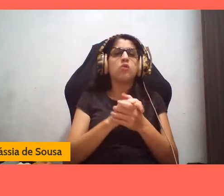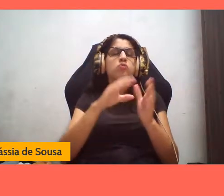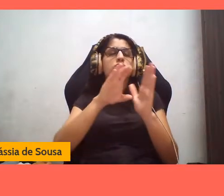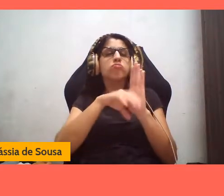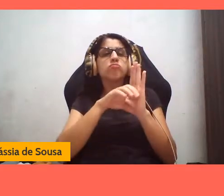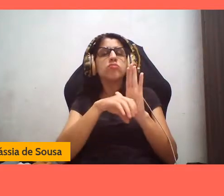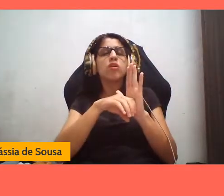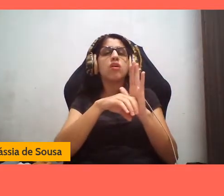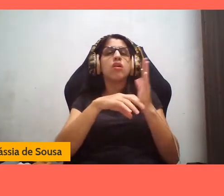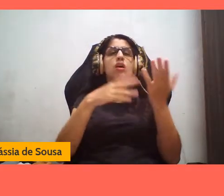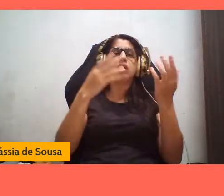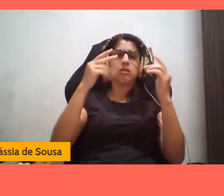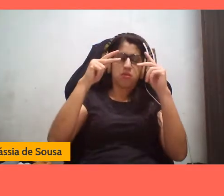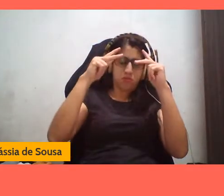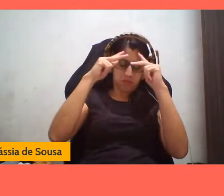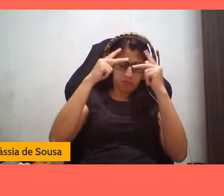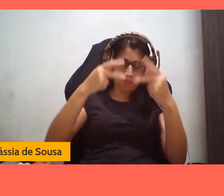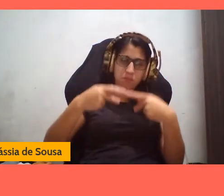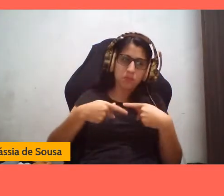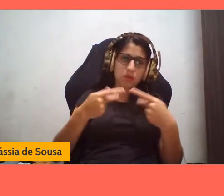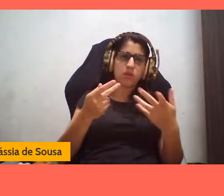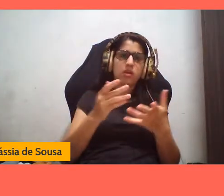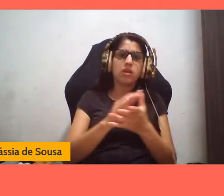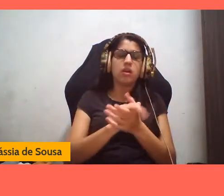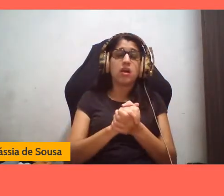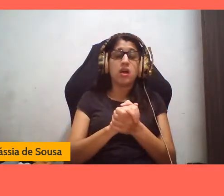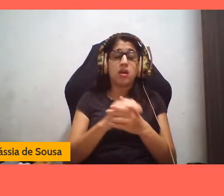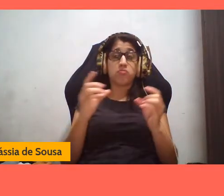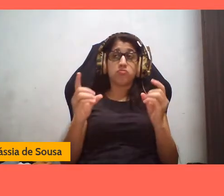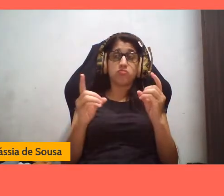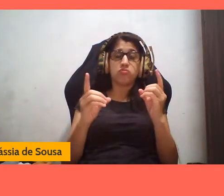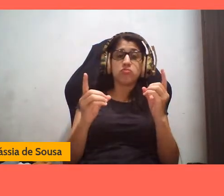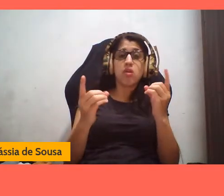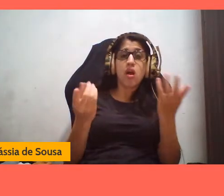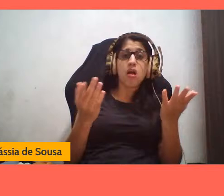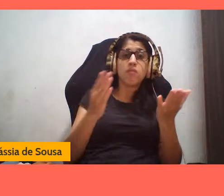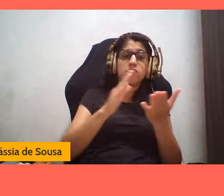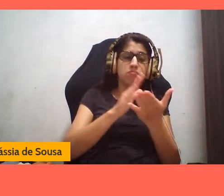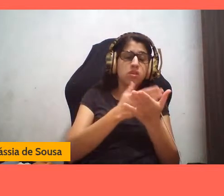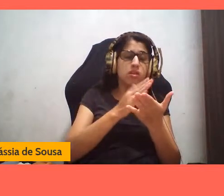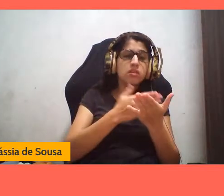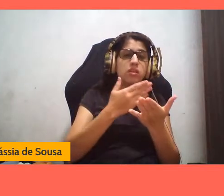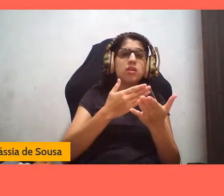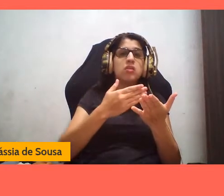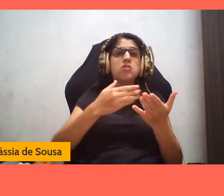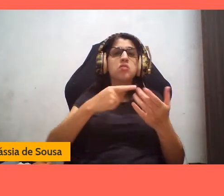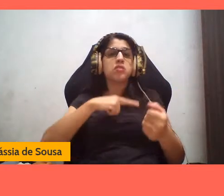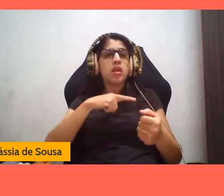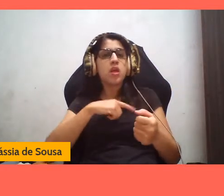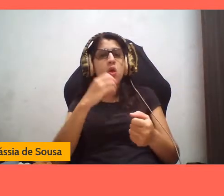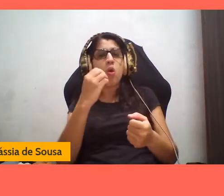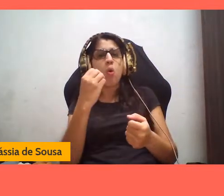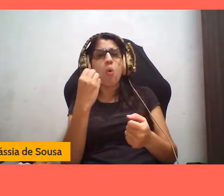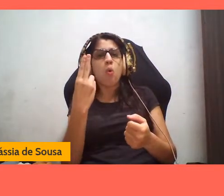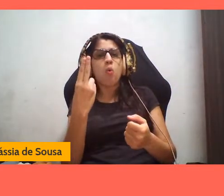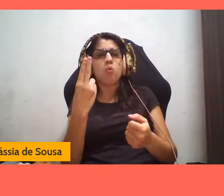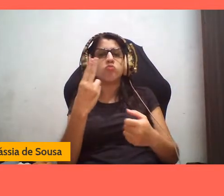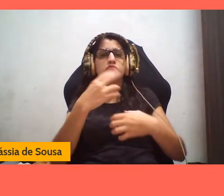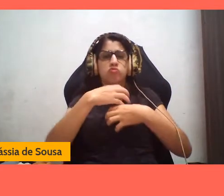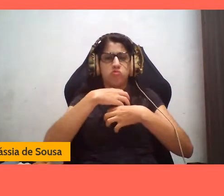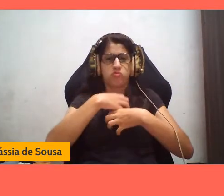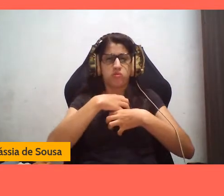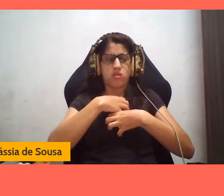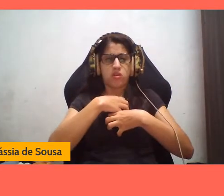encontro com Marx e Freud. E nesse livro, Ter ou Ser, Fromm explica que